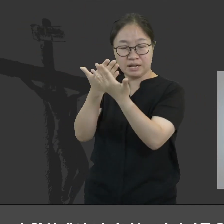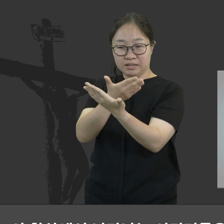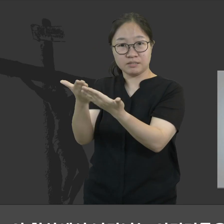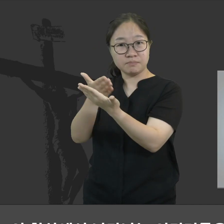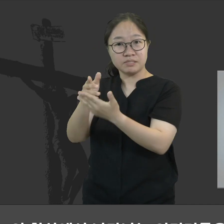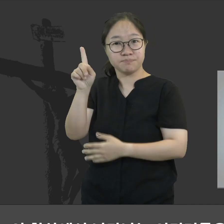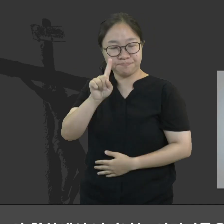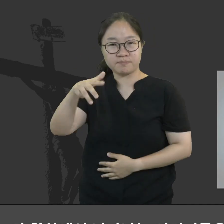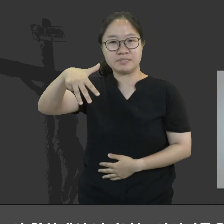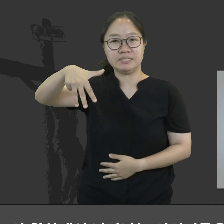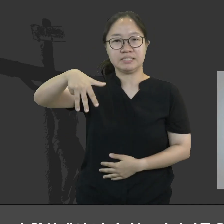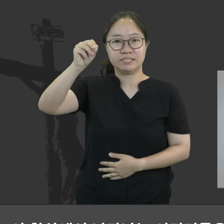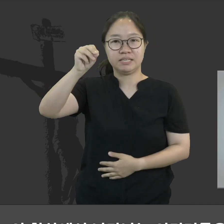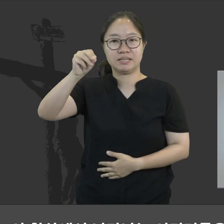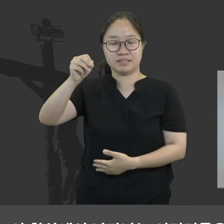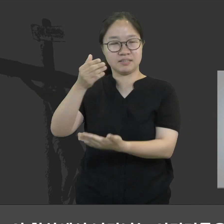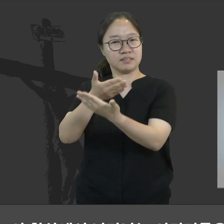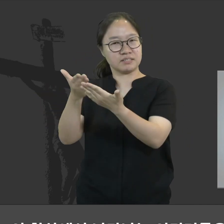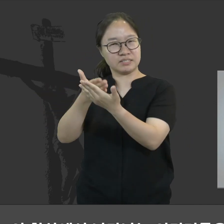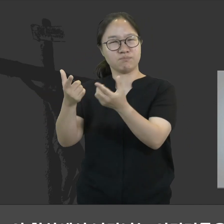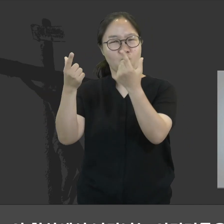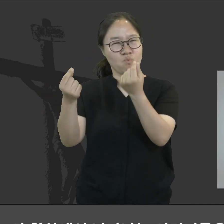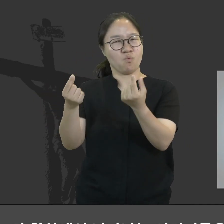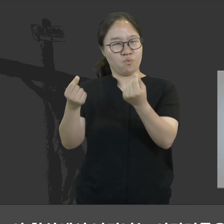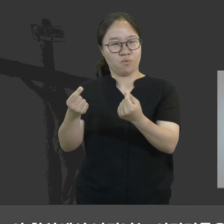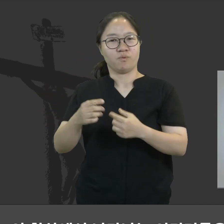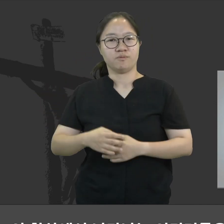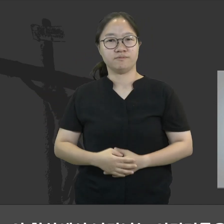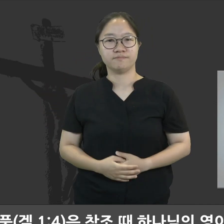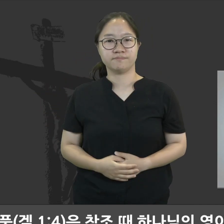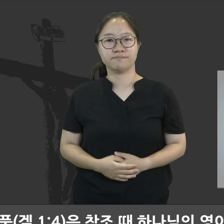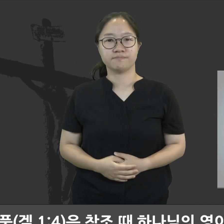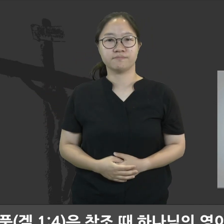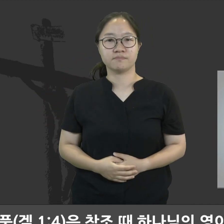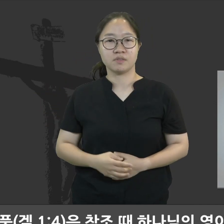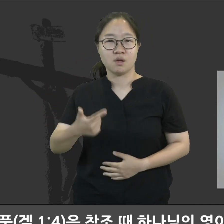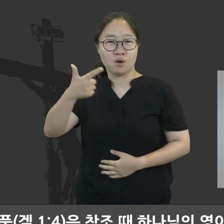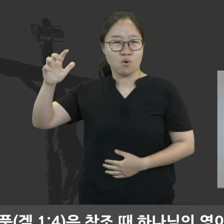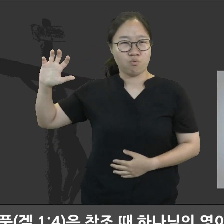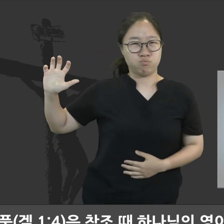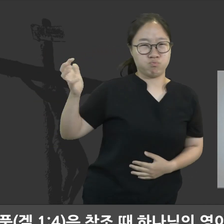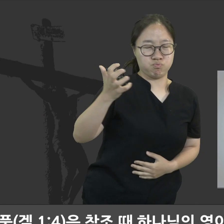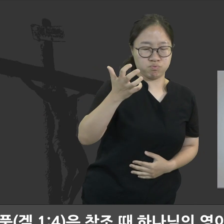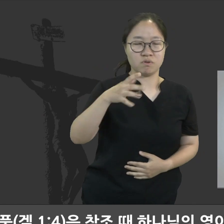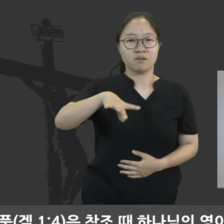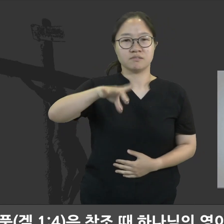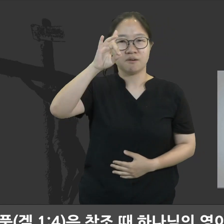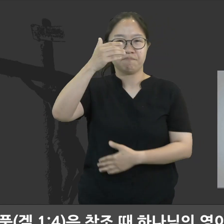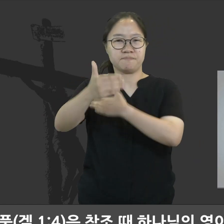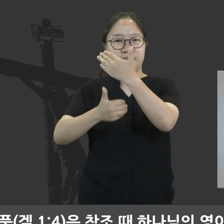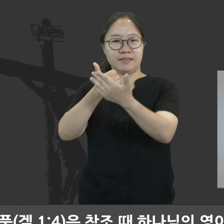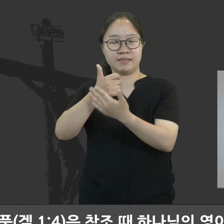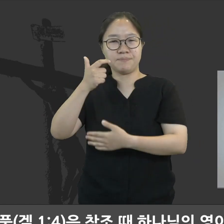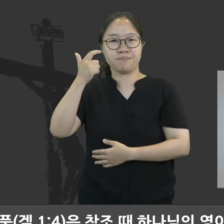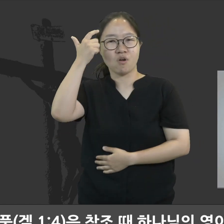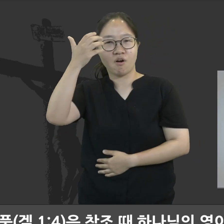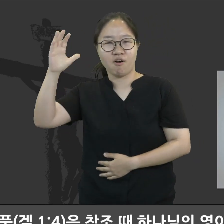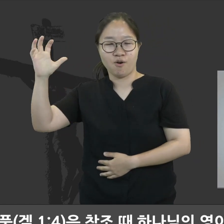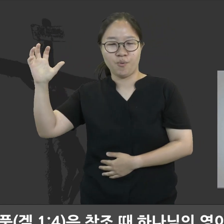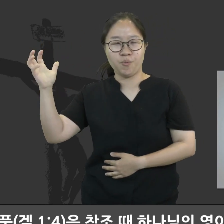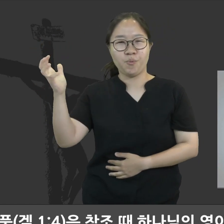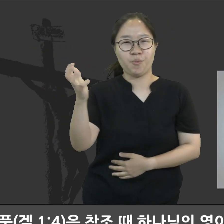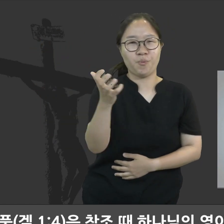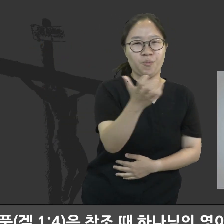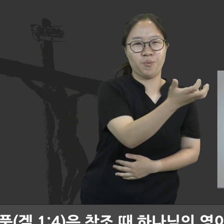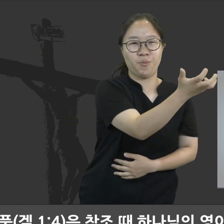환상에서 나타나는 이미지들은 창세기를 연상케 합니다. 폭풍은 창조 때 하나님의 영이 수면 위를